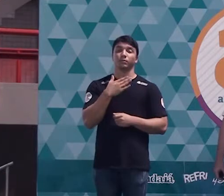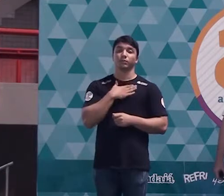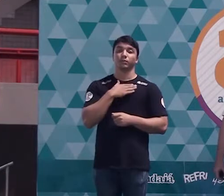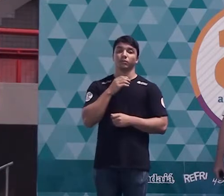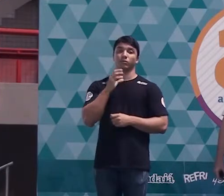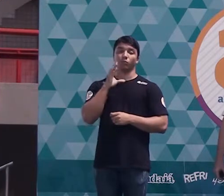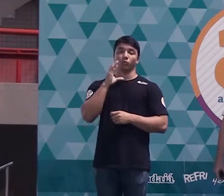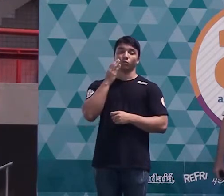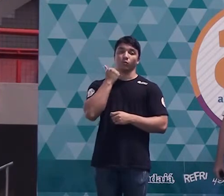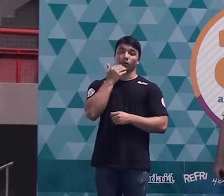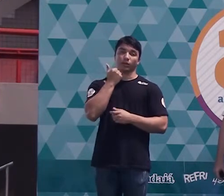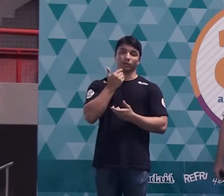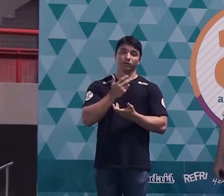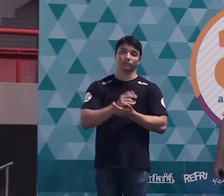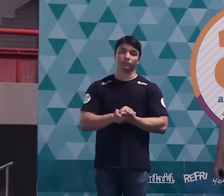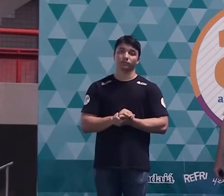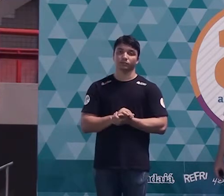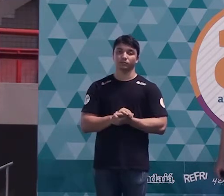comer.